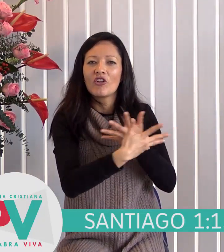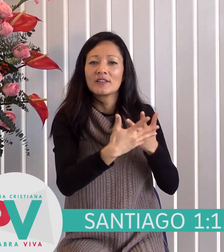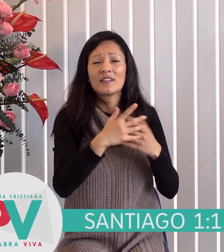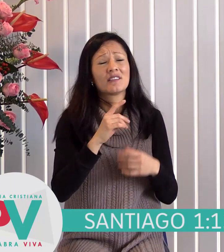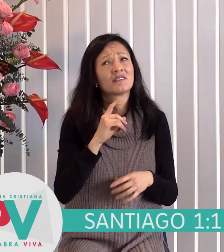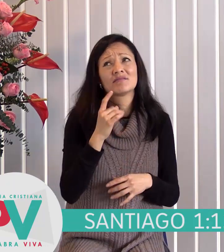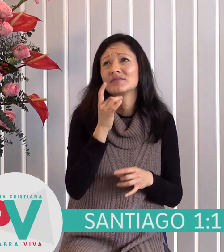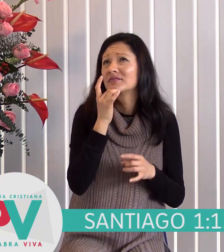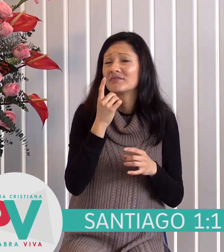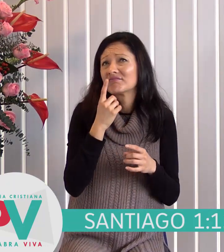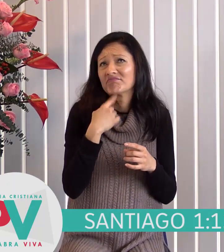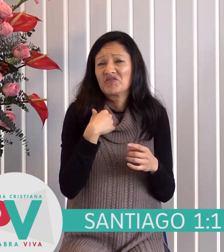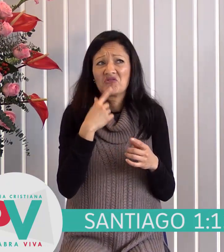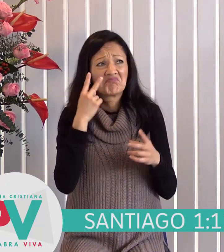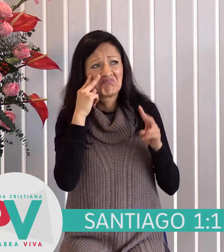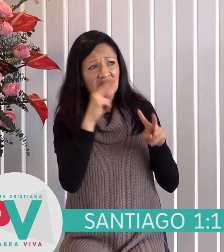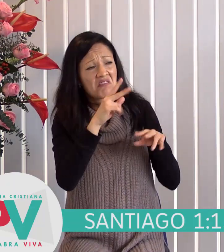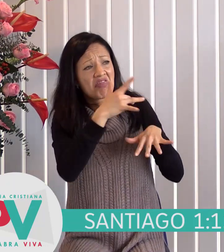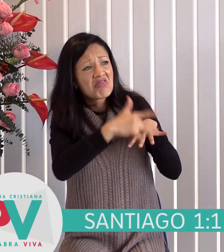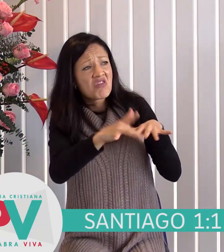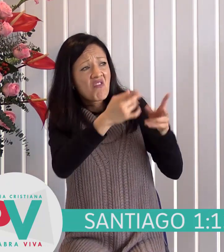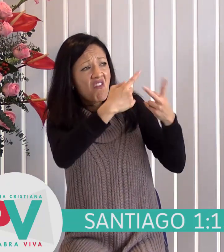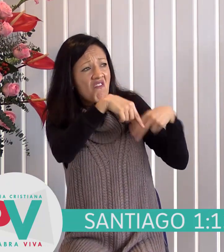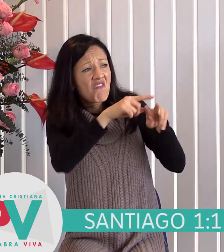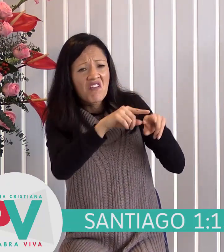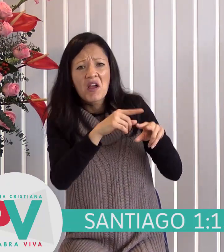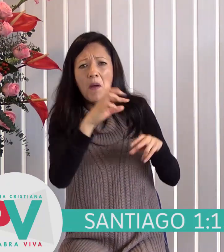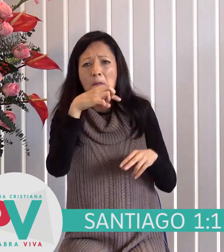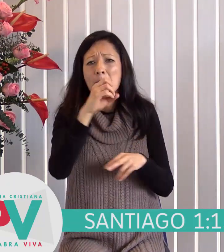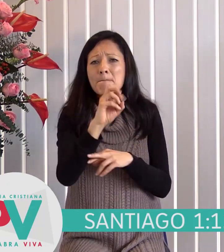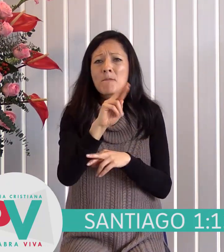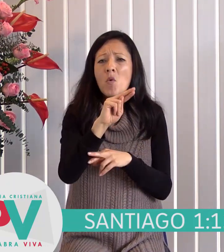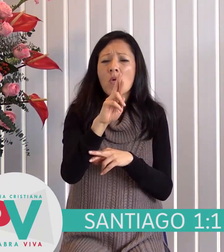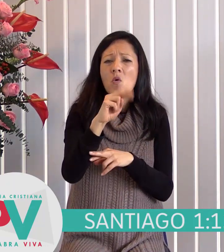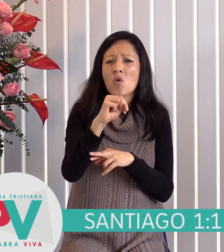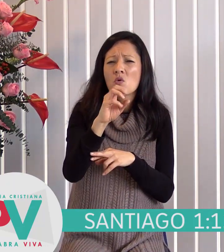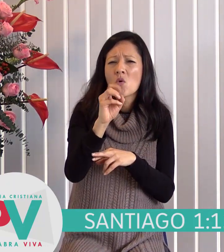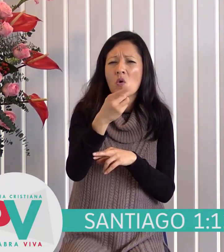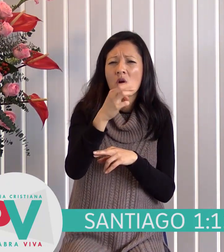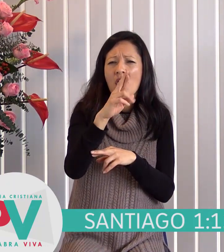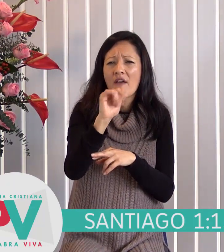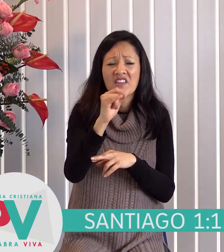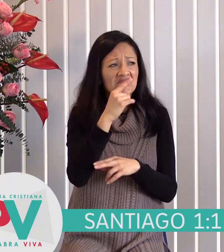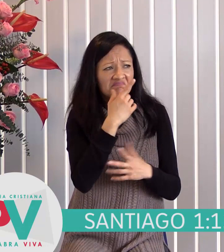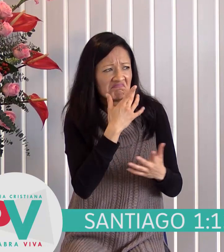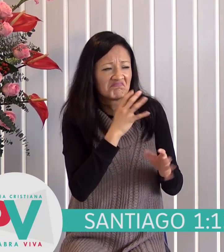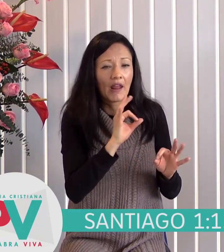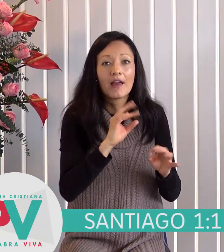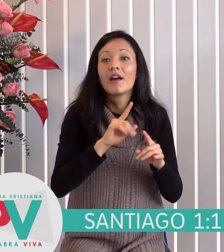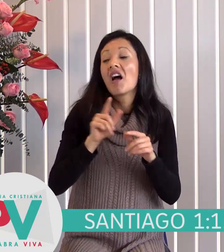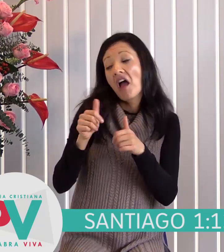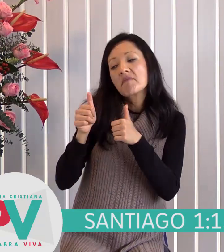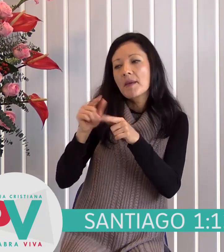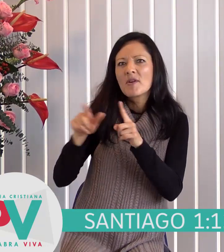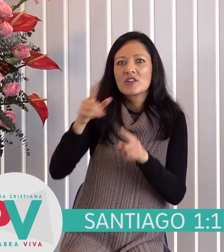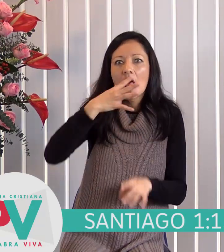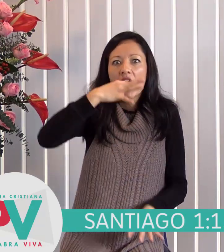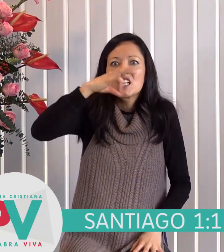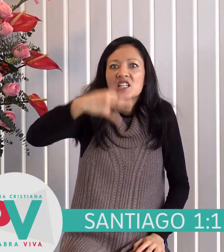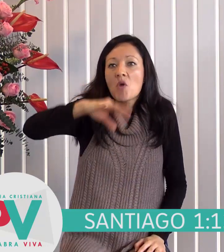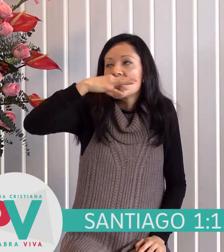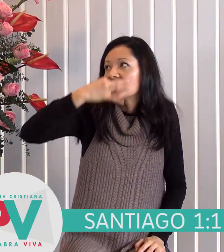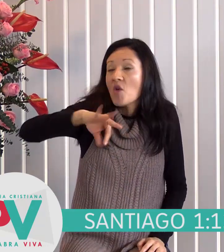mí la pornografía no es problema. Yo nunca he visto pornografía. Muy bien por usted. Pero la lengua lo domina. Es chismoso